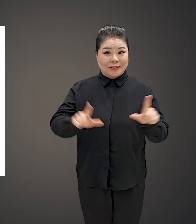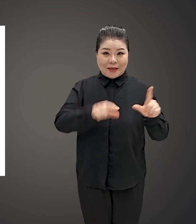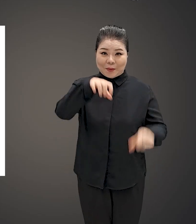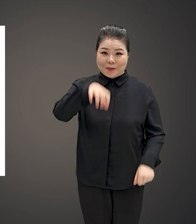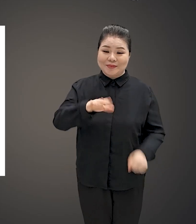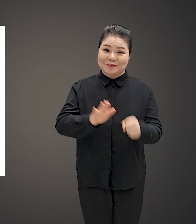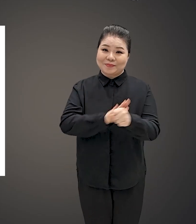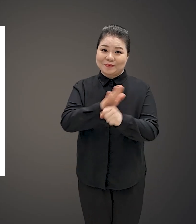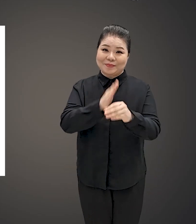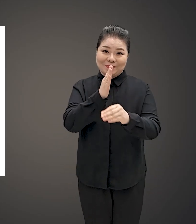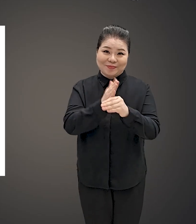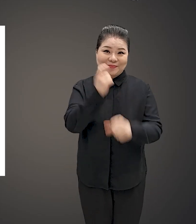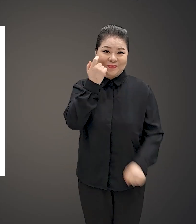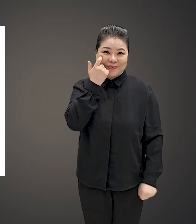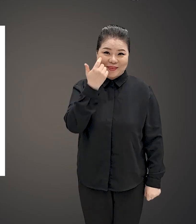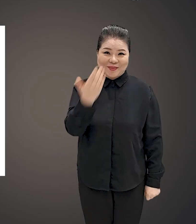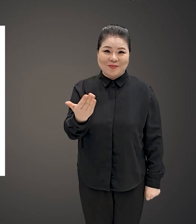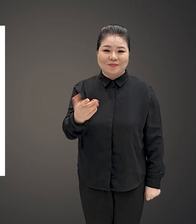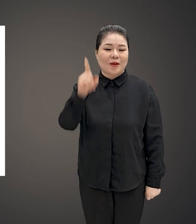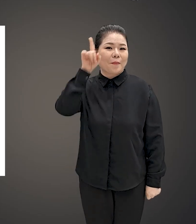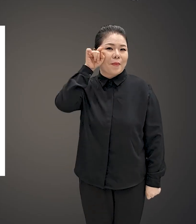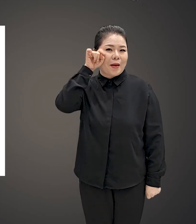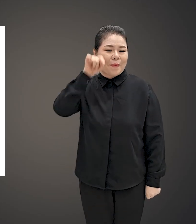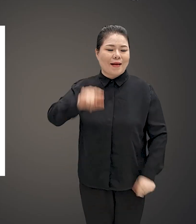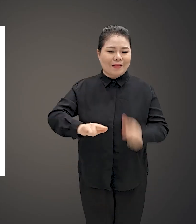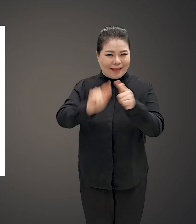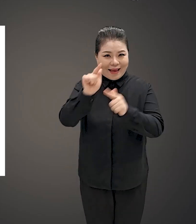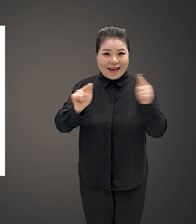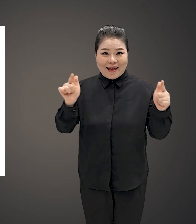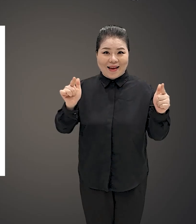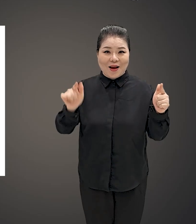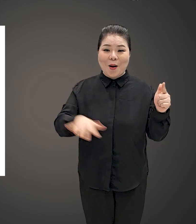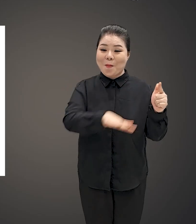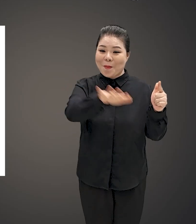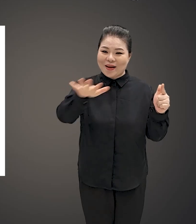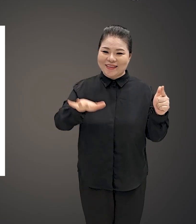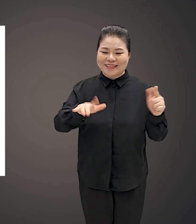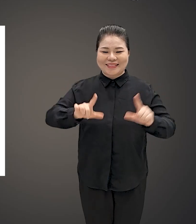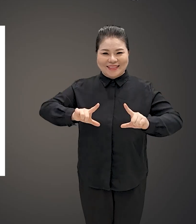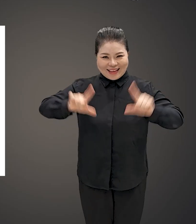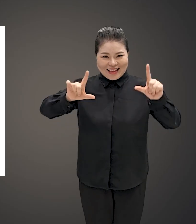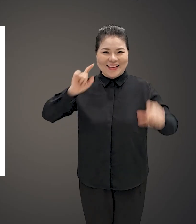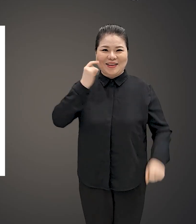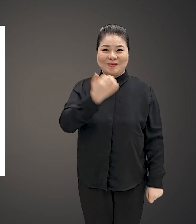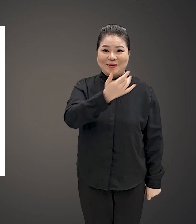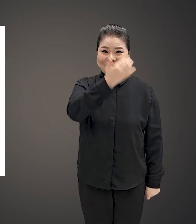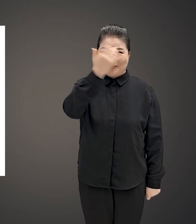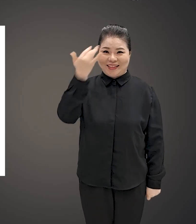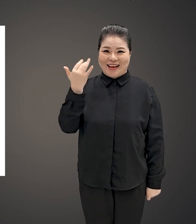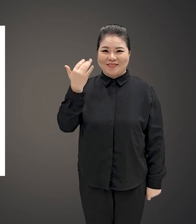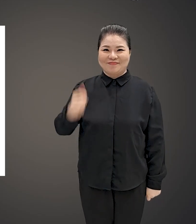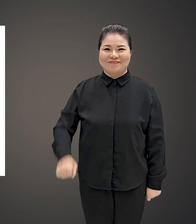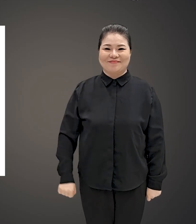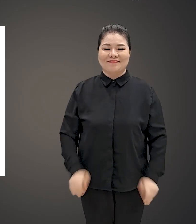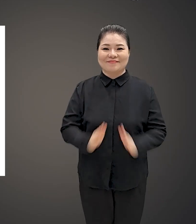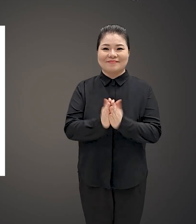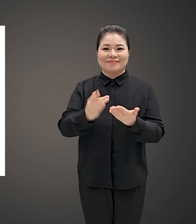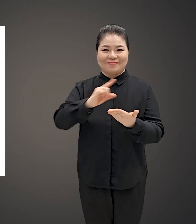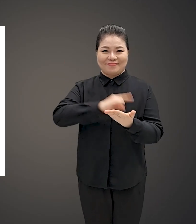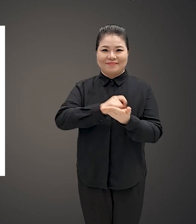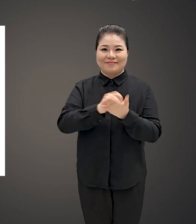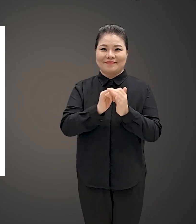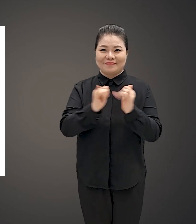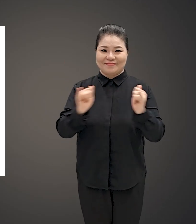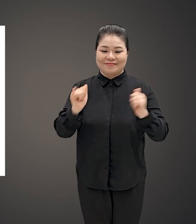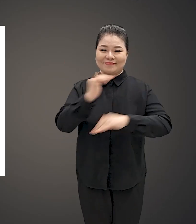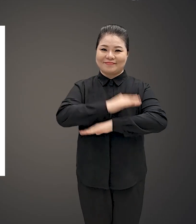지금 사는 곳을 사랑하고 있나요? 매일매일은 다 다르지만 모든 날들이 아름답습니다. 도서명, 우리의 모든